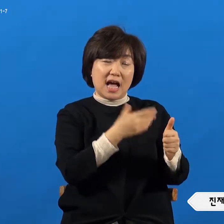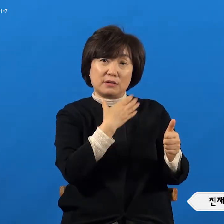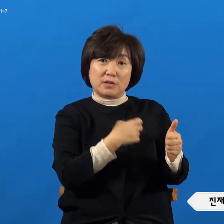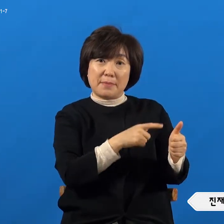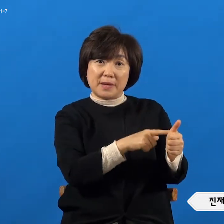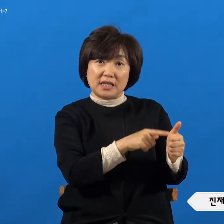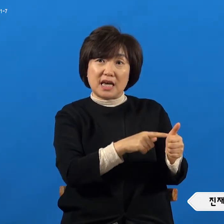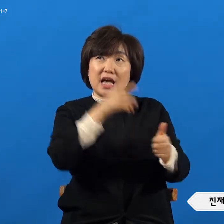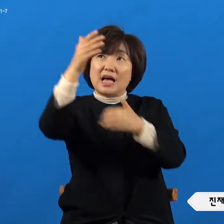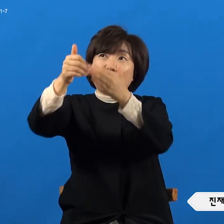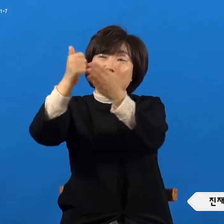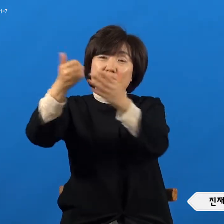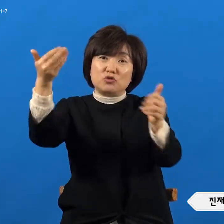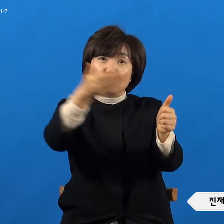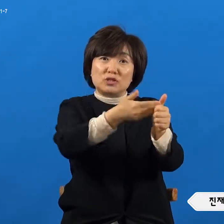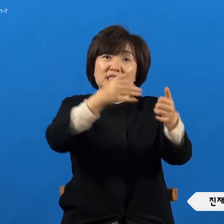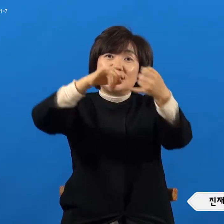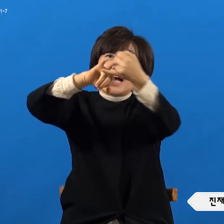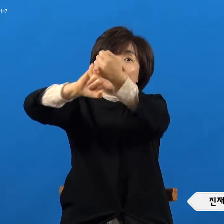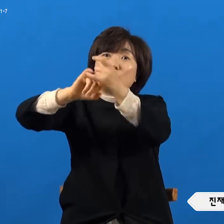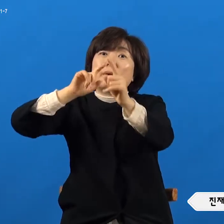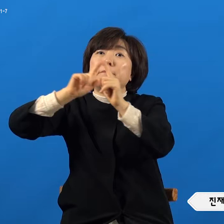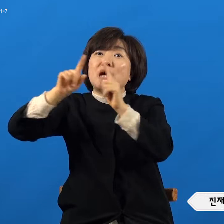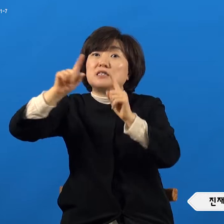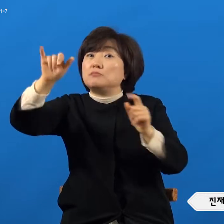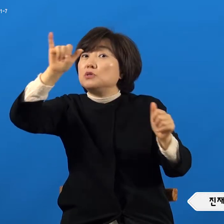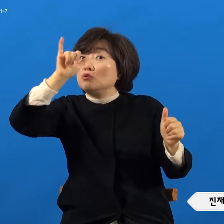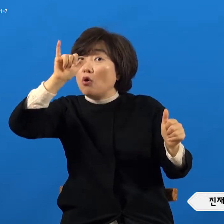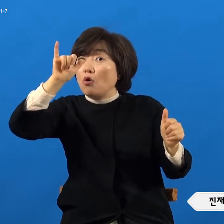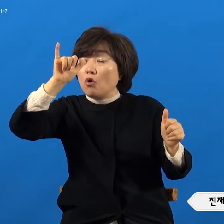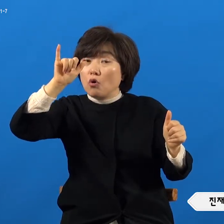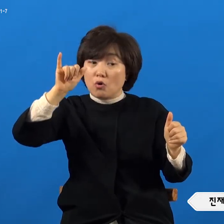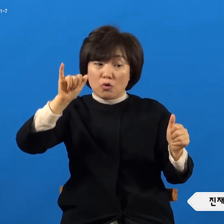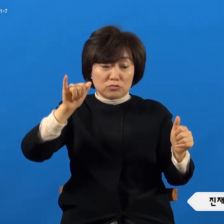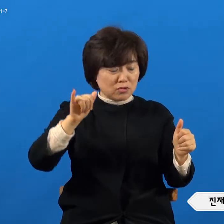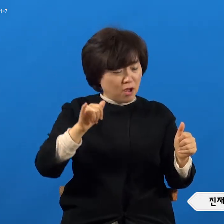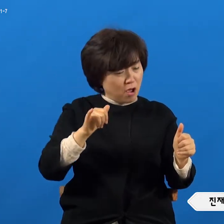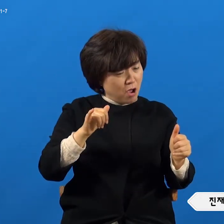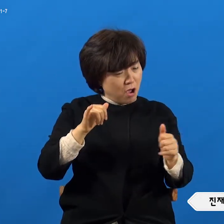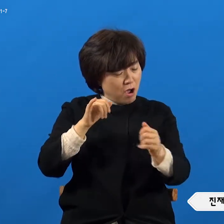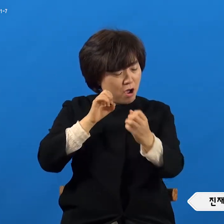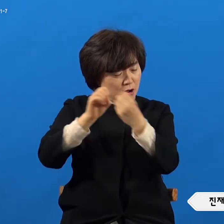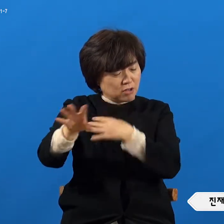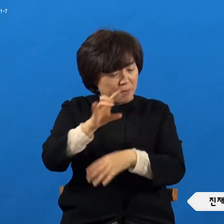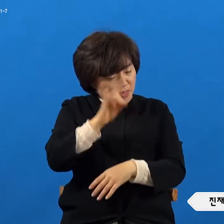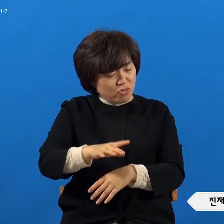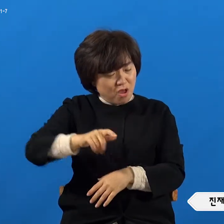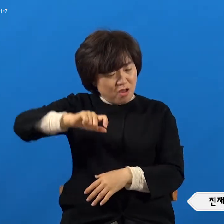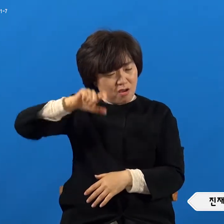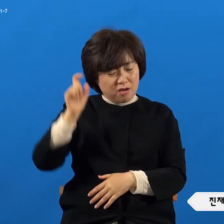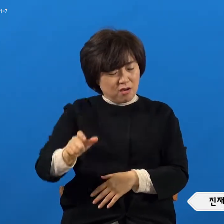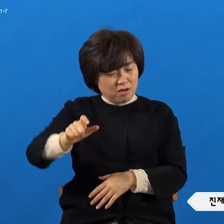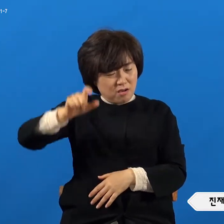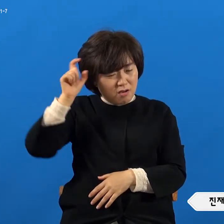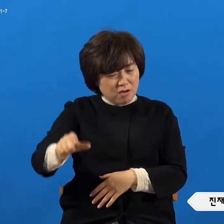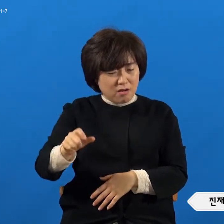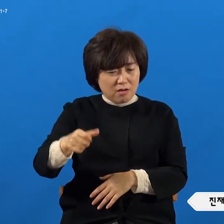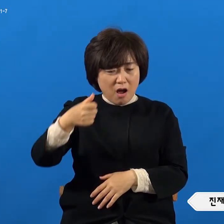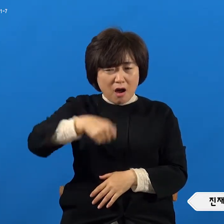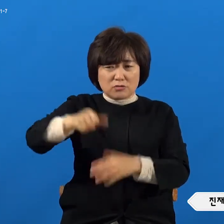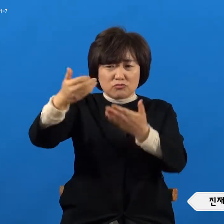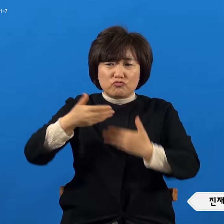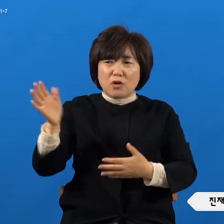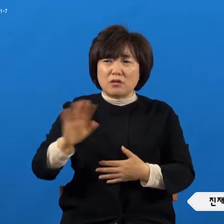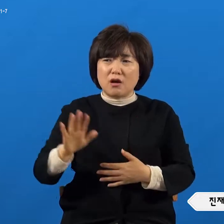하나님이 주신 약속의 말씀이 있었음에도 불구하고 일이 쉽게 이루어지지 않습니다. 아무런 사인이 없습니다.